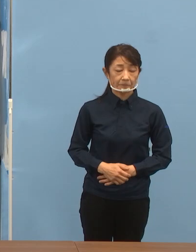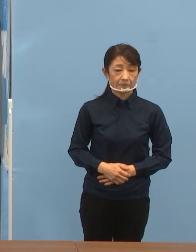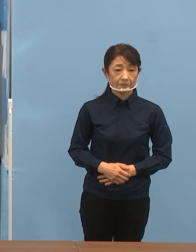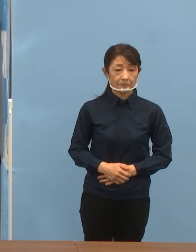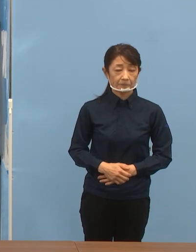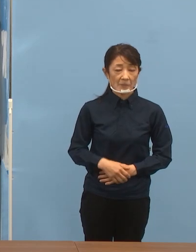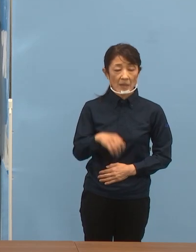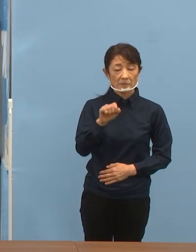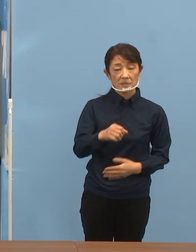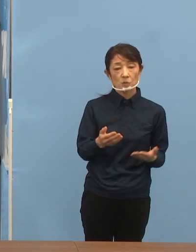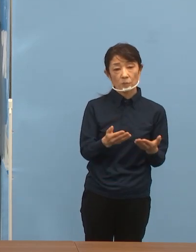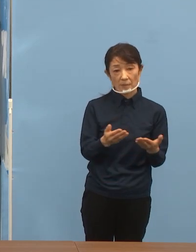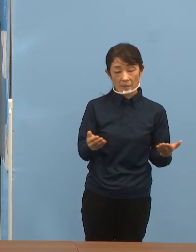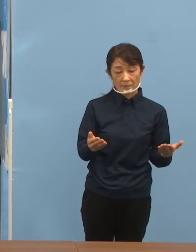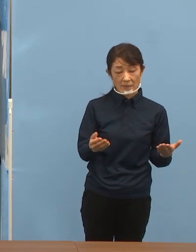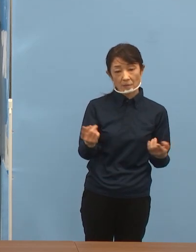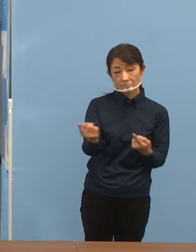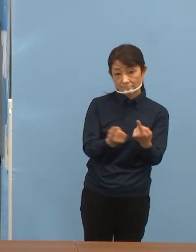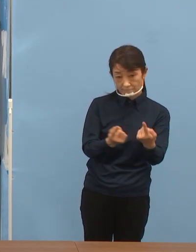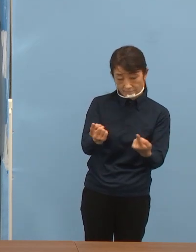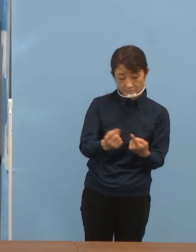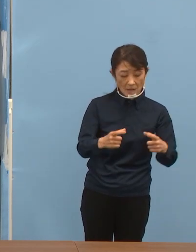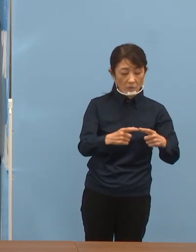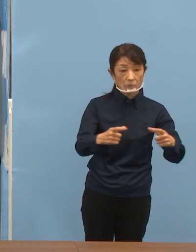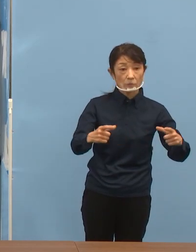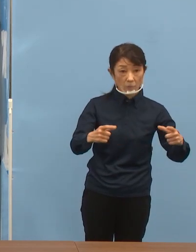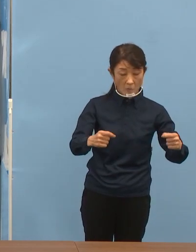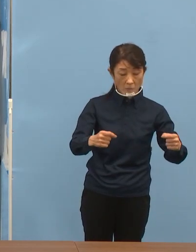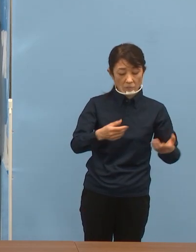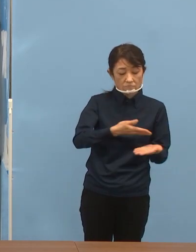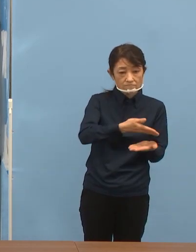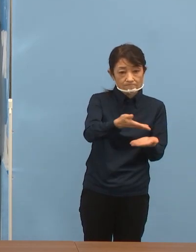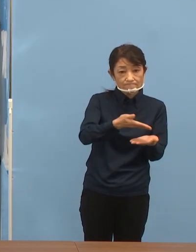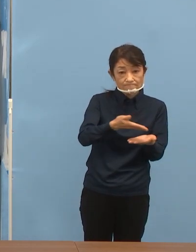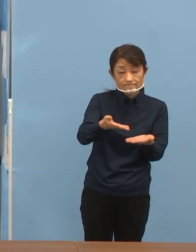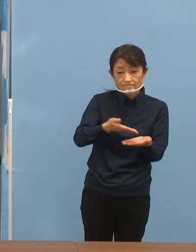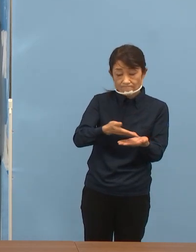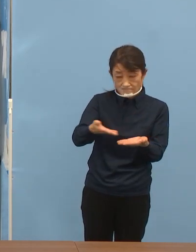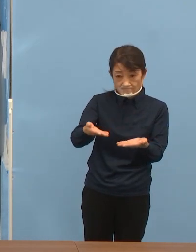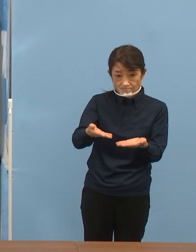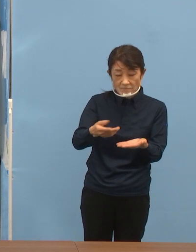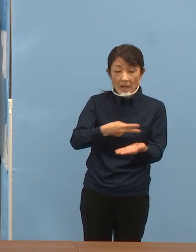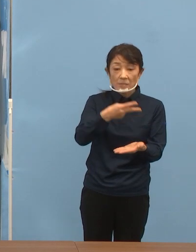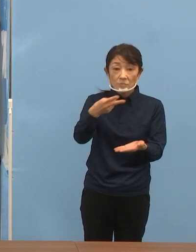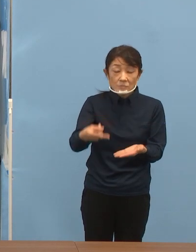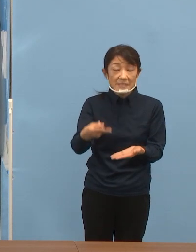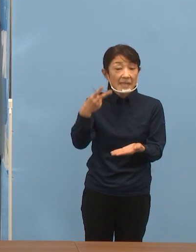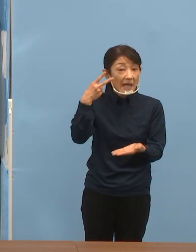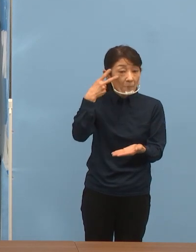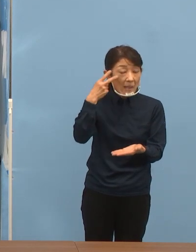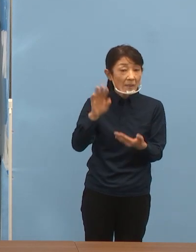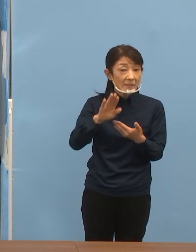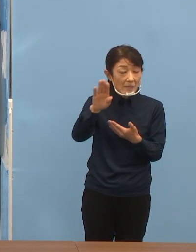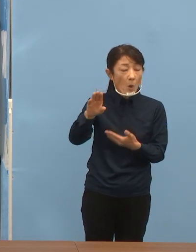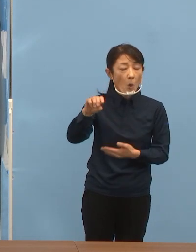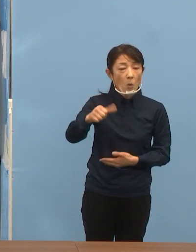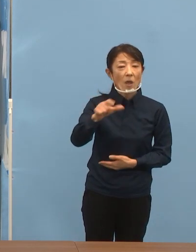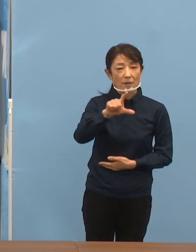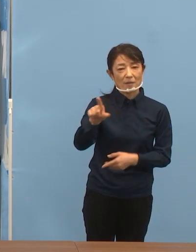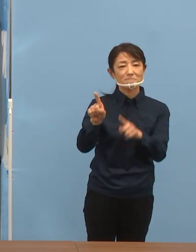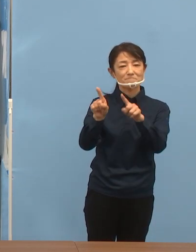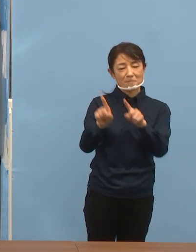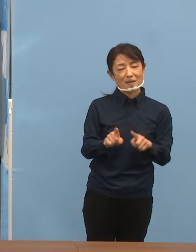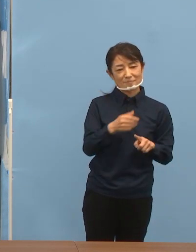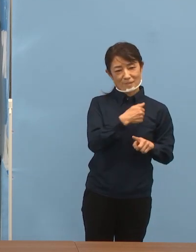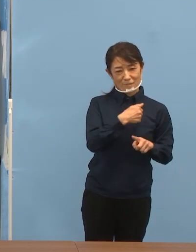認証店が 来店客にクーポンを配布しまして、利用者は次回以降500円の割引で、飲食ができ